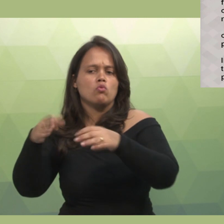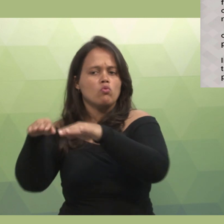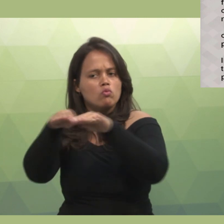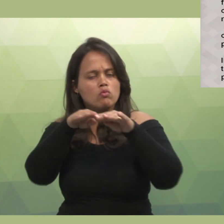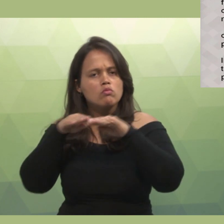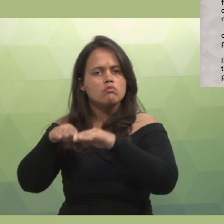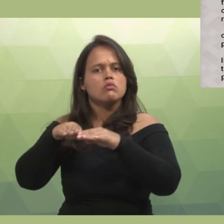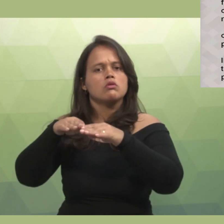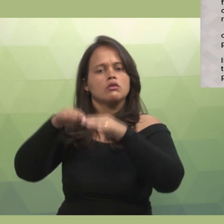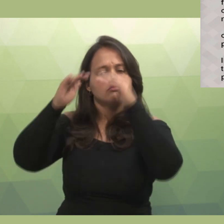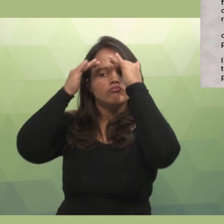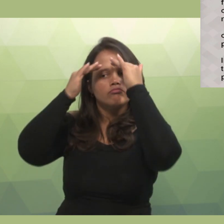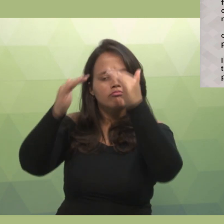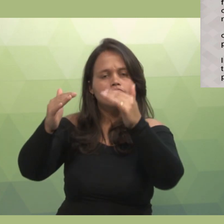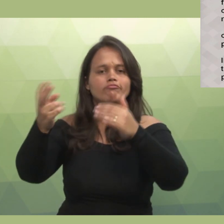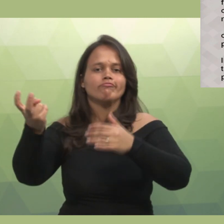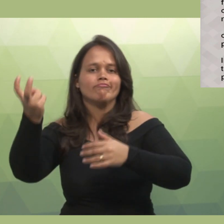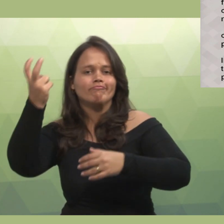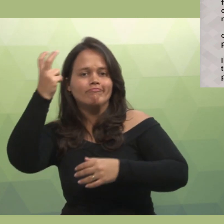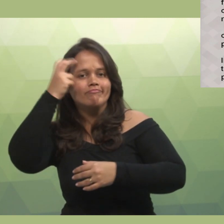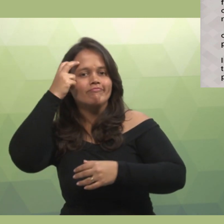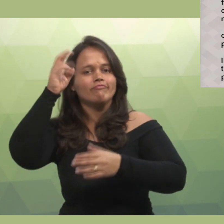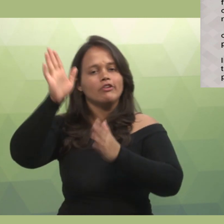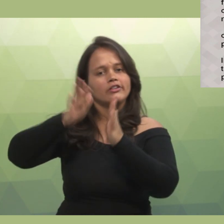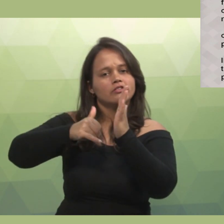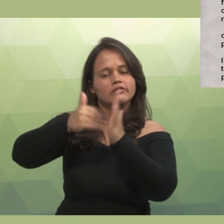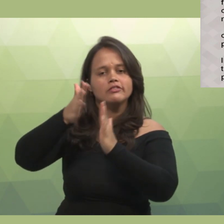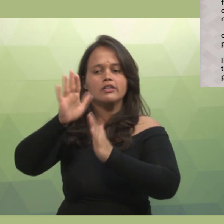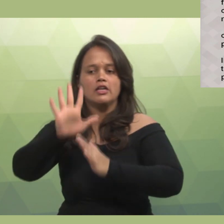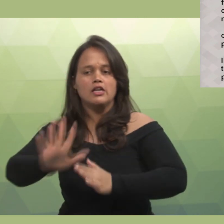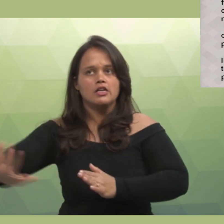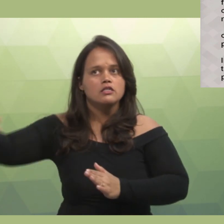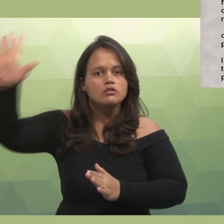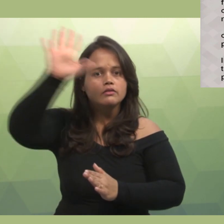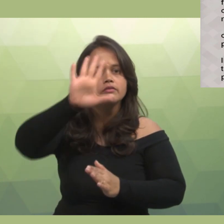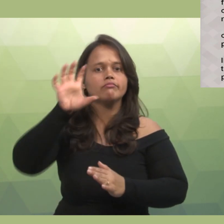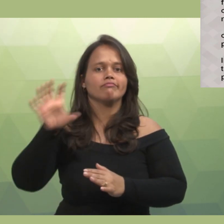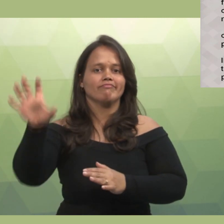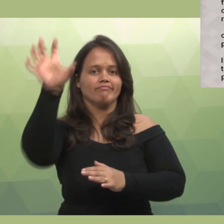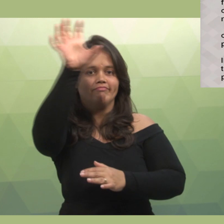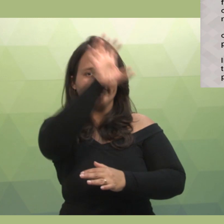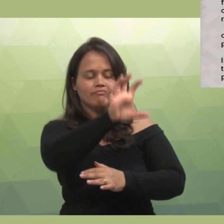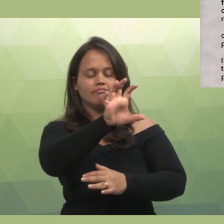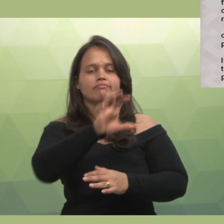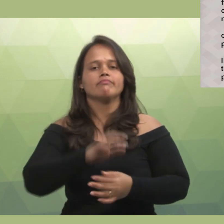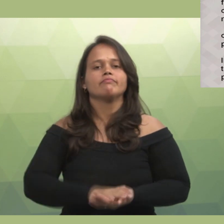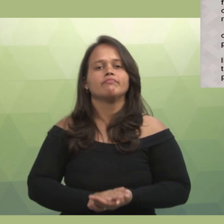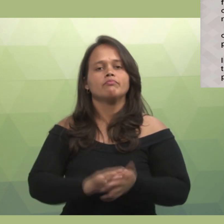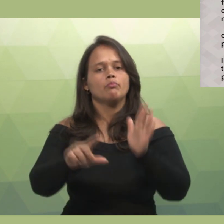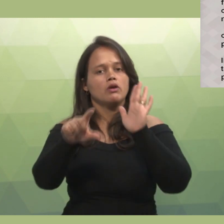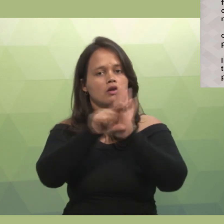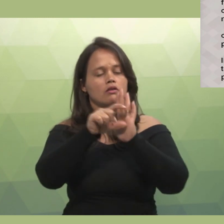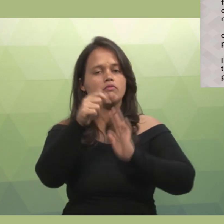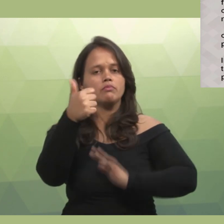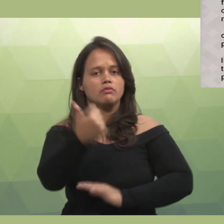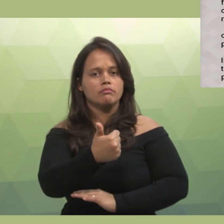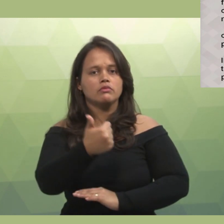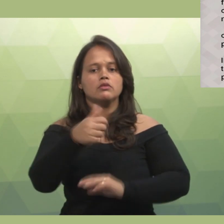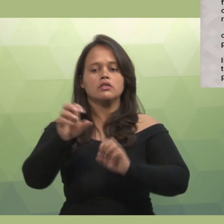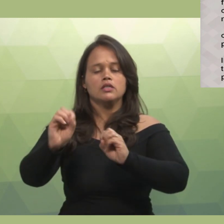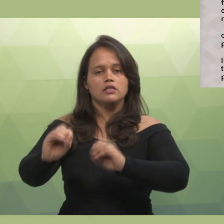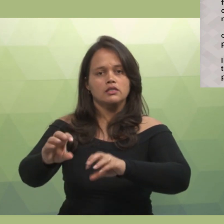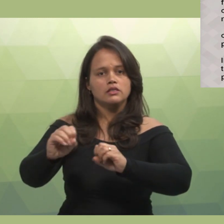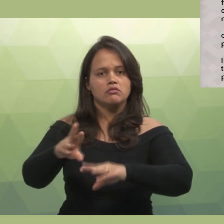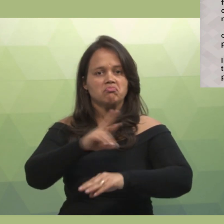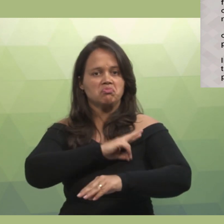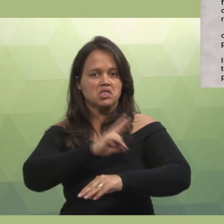culturais e artísticos, nacionais e regionais. No parágrafo 1º, o ensino